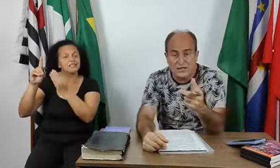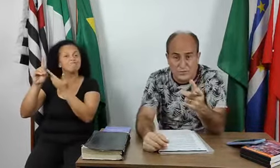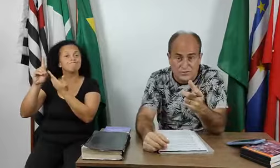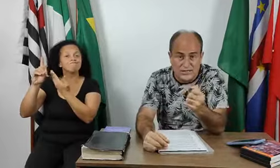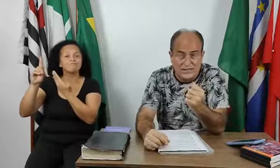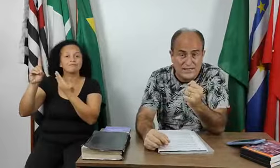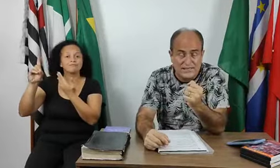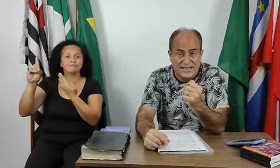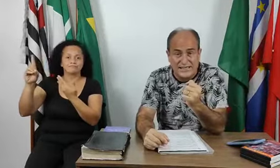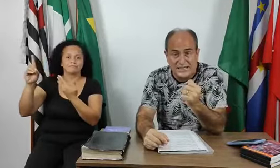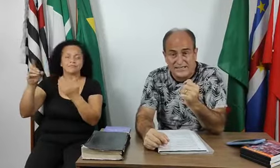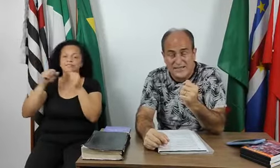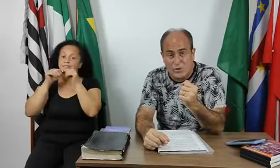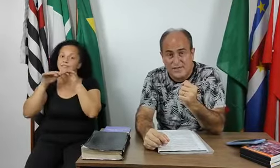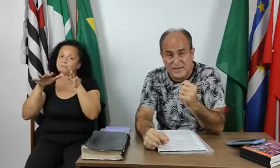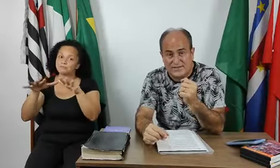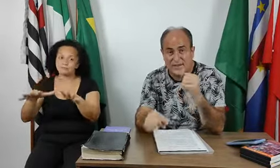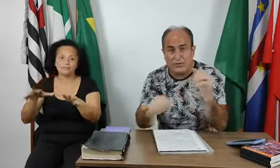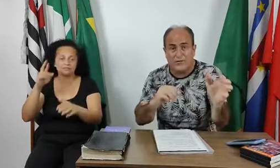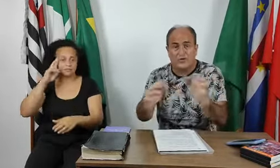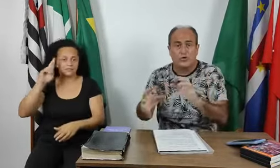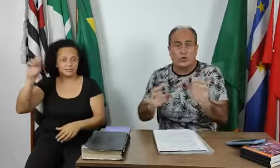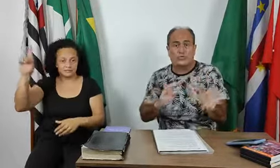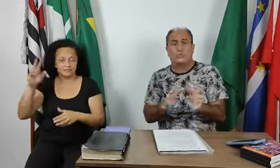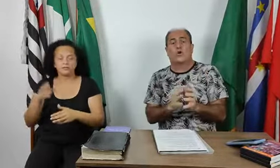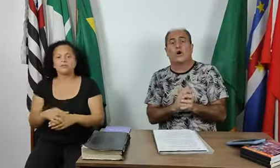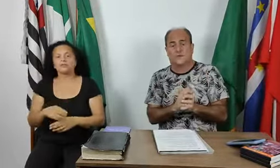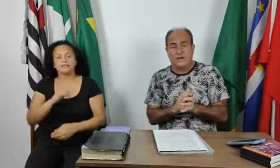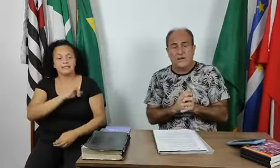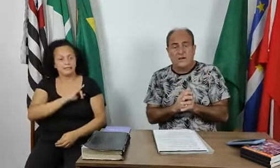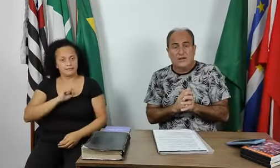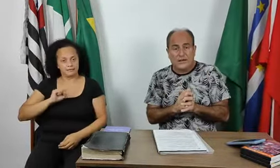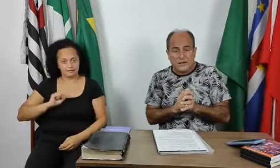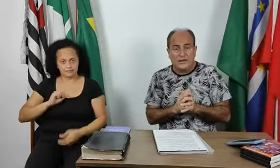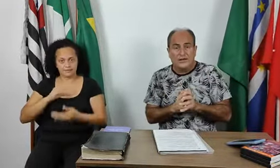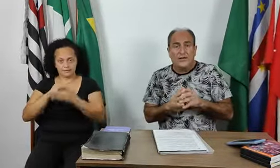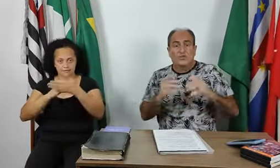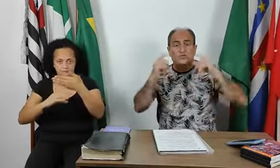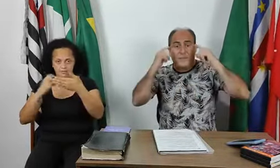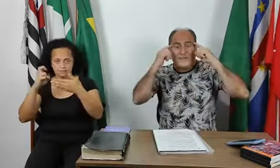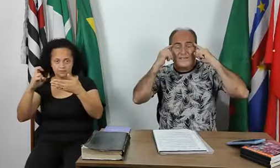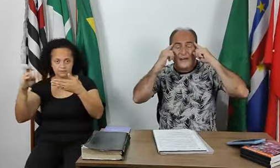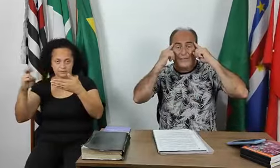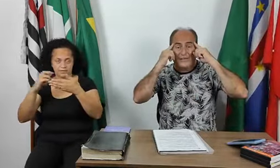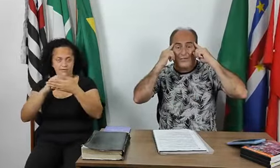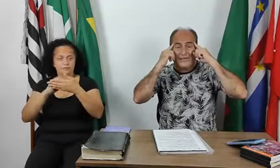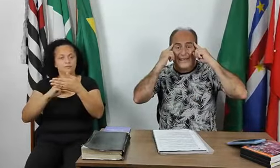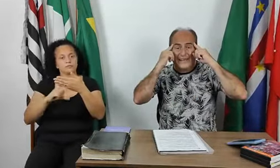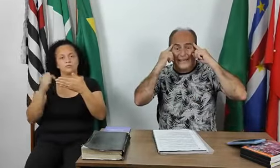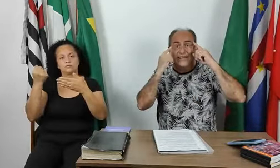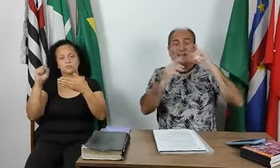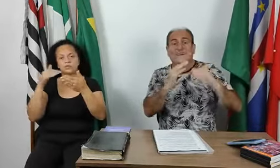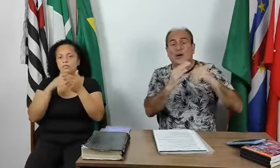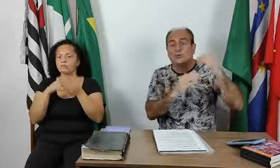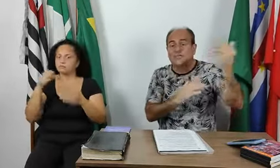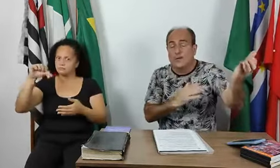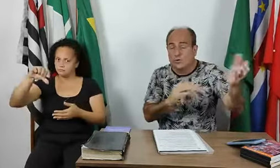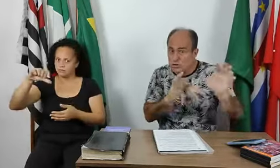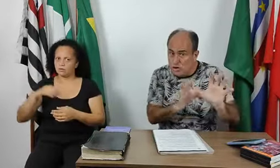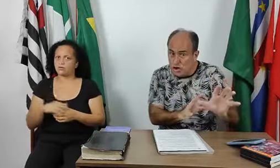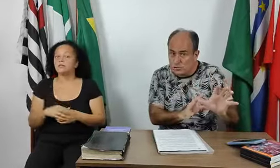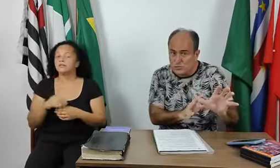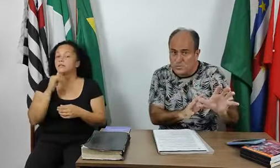que Deus diz em Isaías 55, verso 8 e 9, que os pensamentos dele não